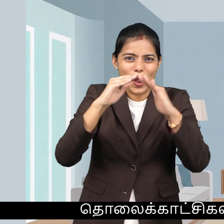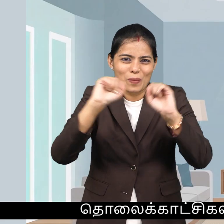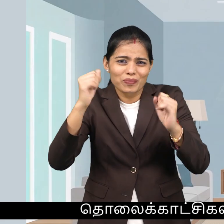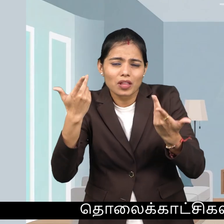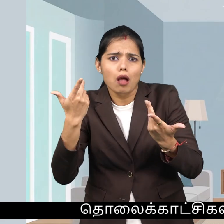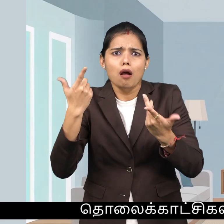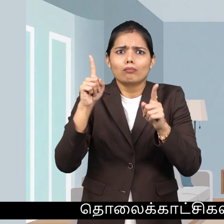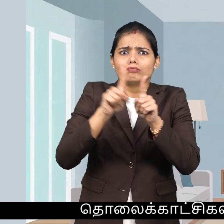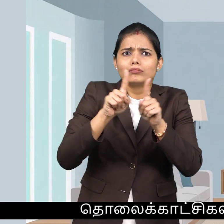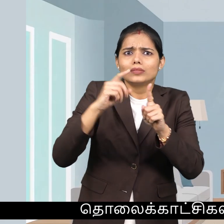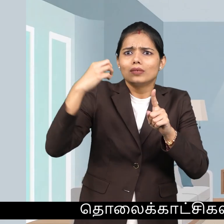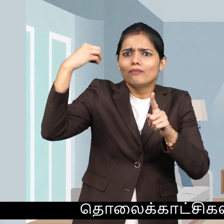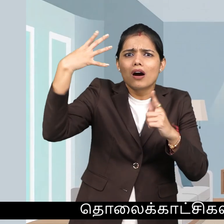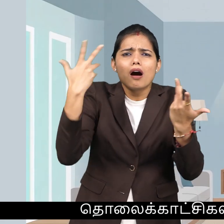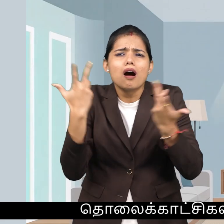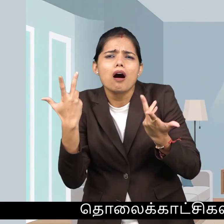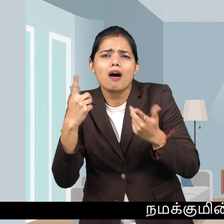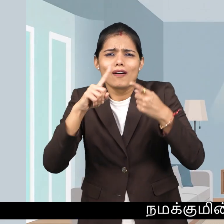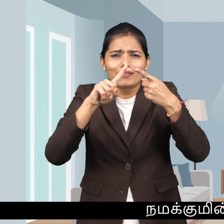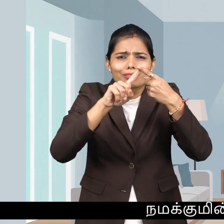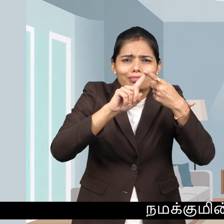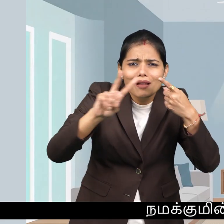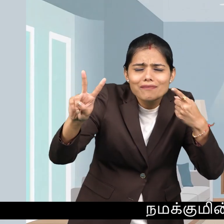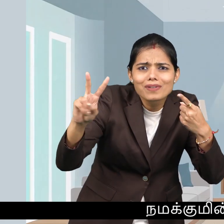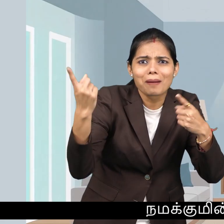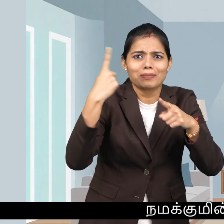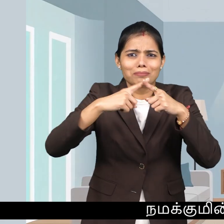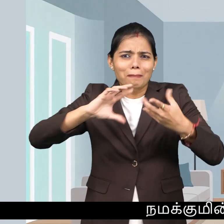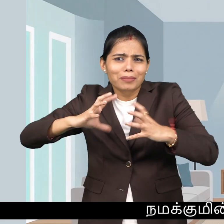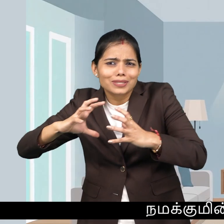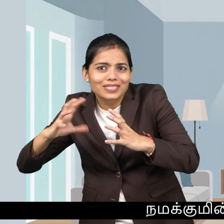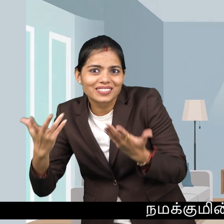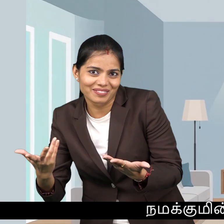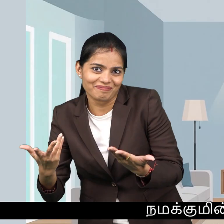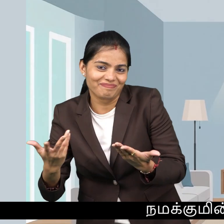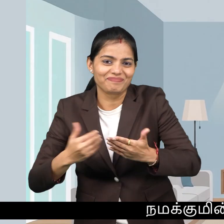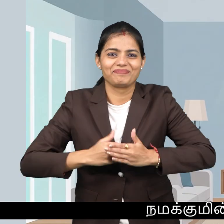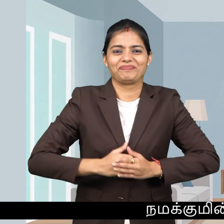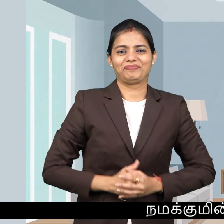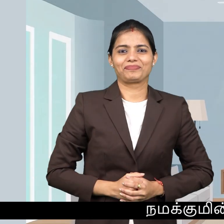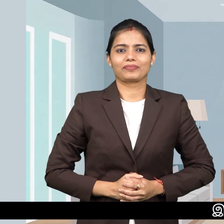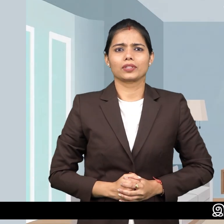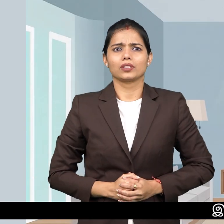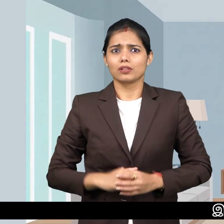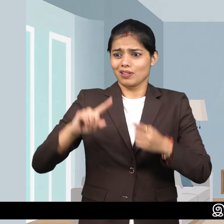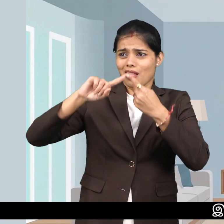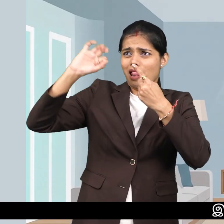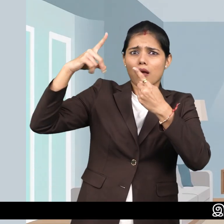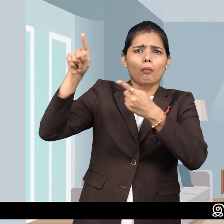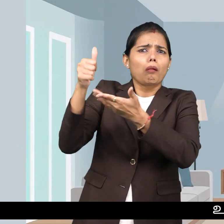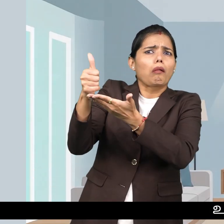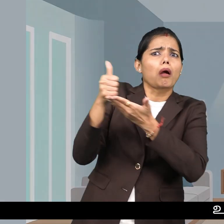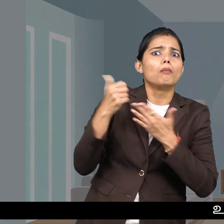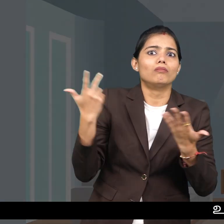தொலைக்காட்சிகள் மற்றும் இயந்திரங்கள் இயங்கவும் நமக்கு மின்சாரம் தேவைப்படுகிறது. இரவில்